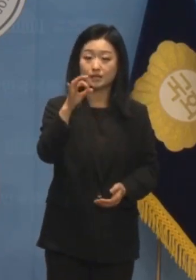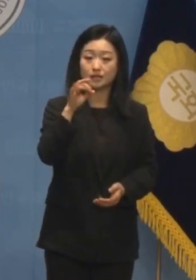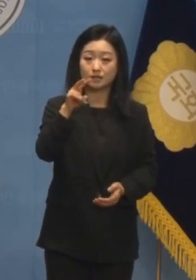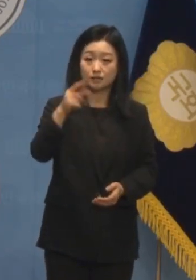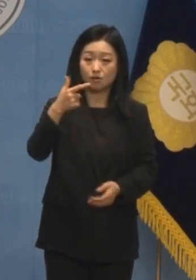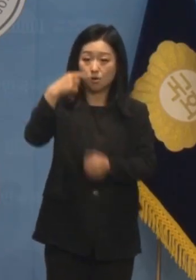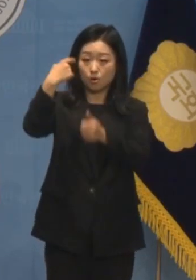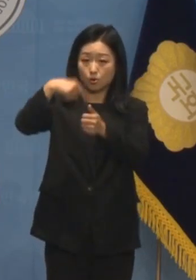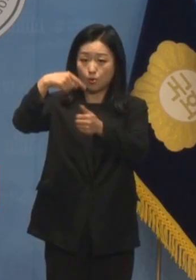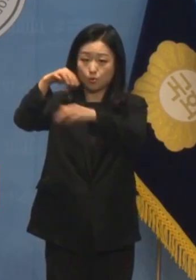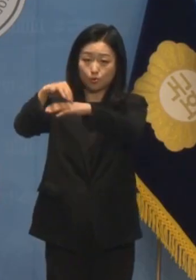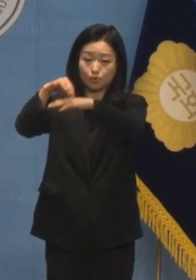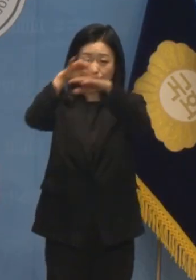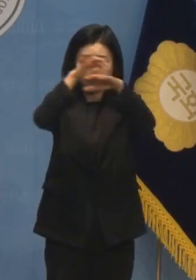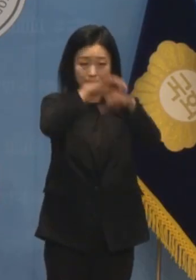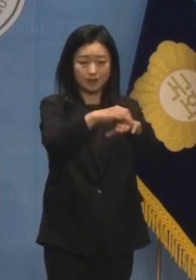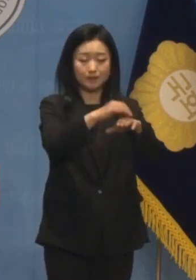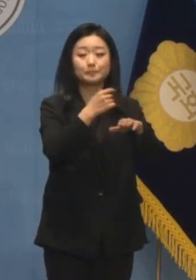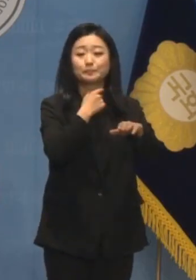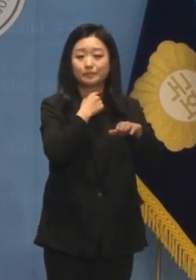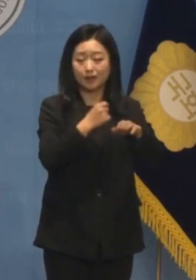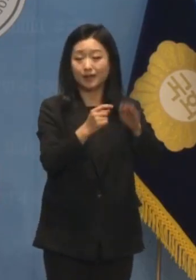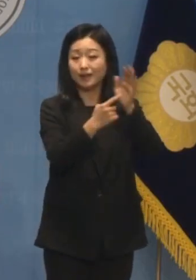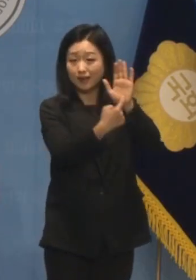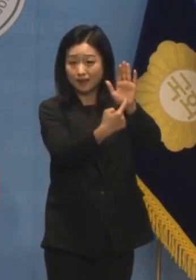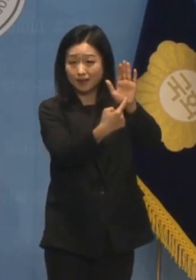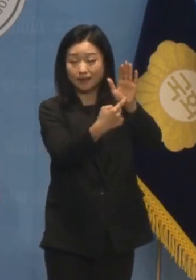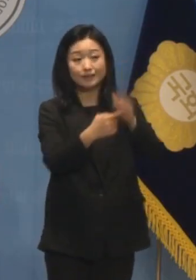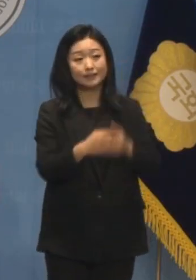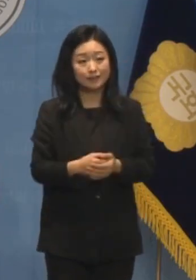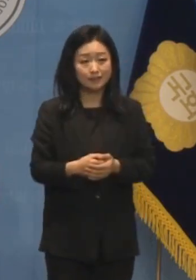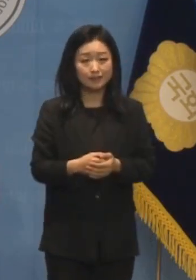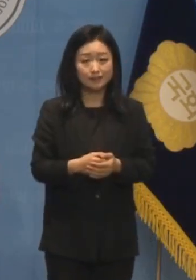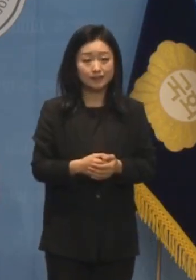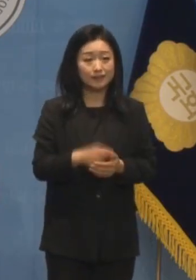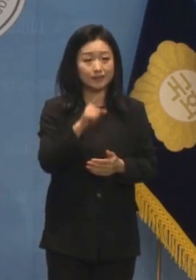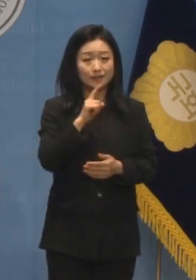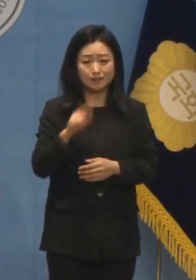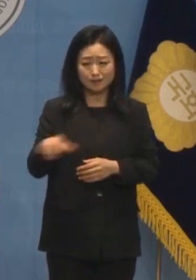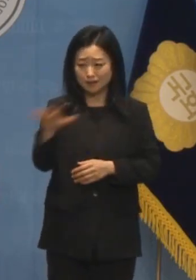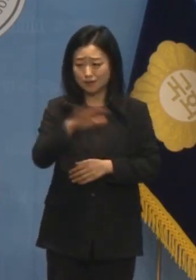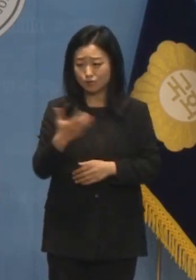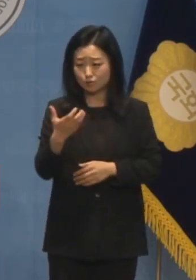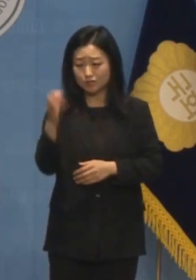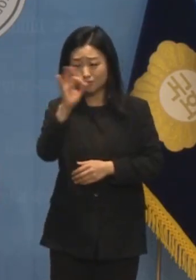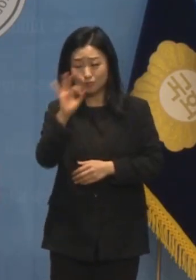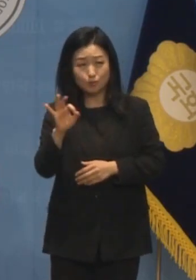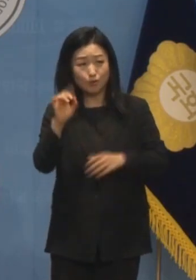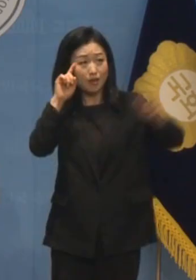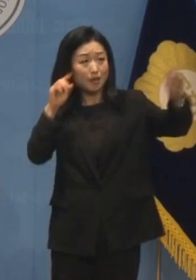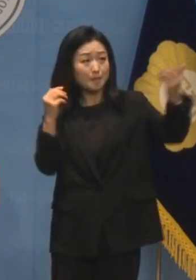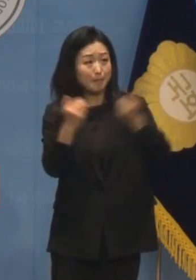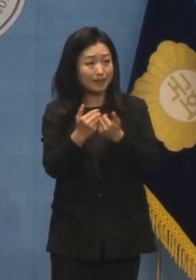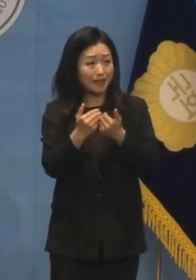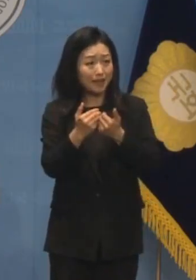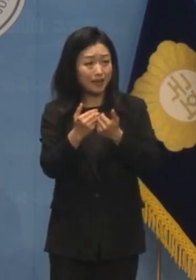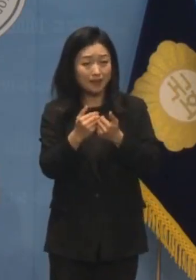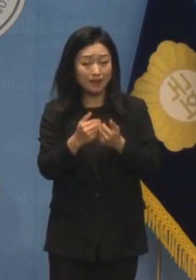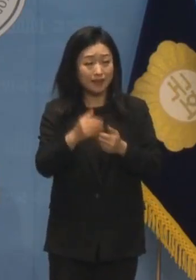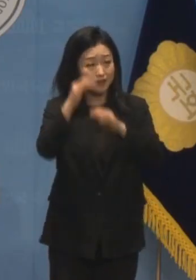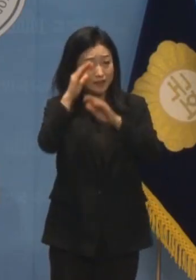교육을 계승하겠다고 하니 아직도 무언의 메시지가 무엇인지 파악하지 못하고